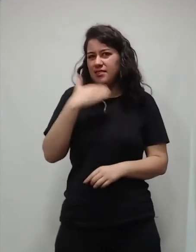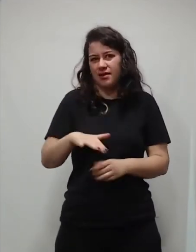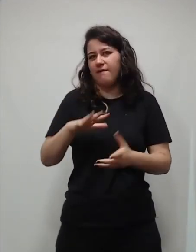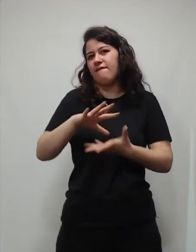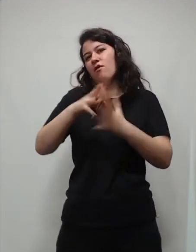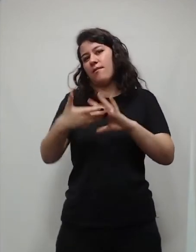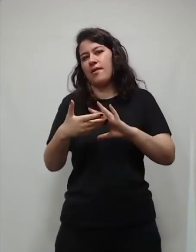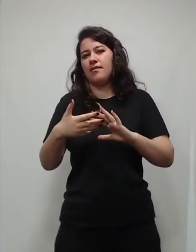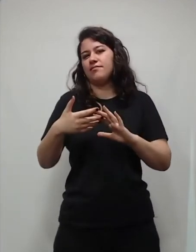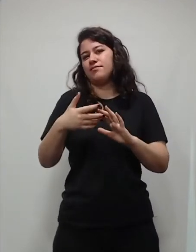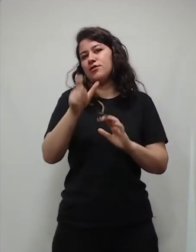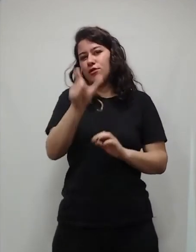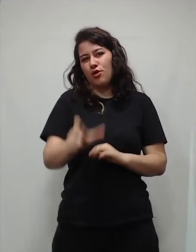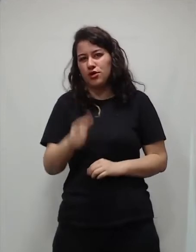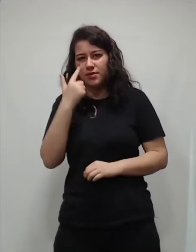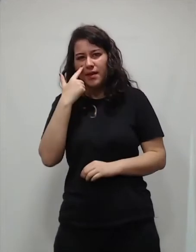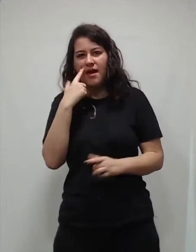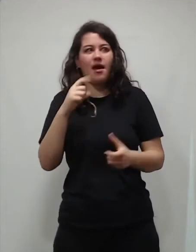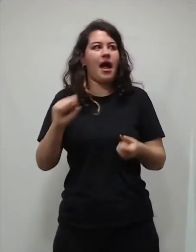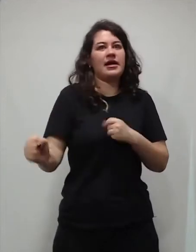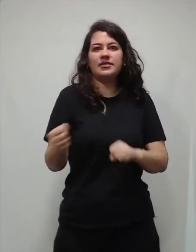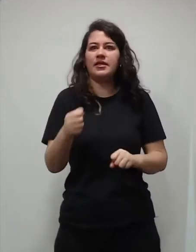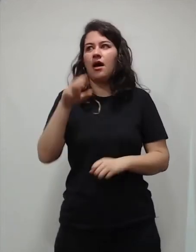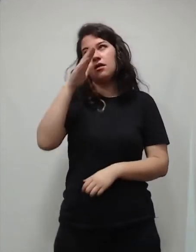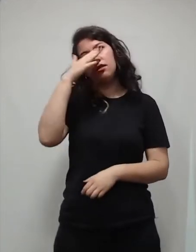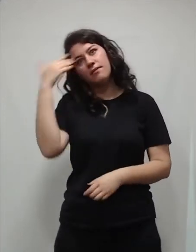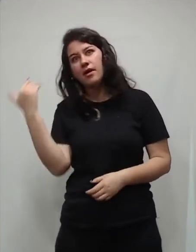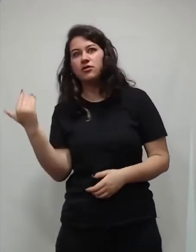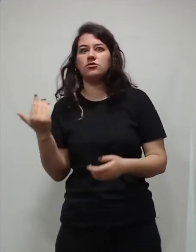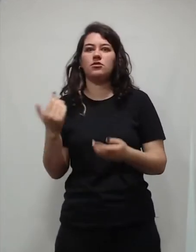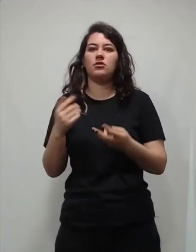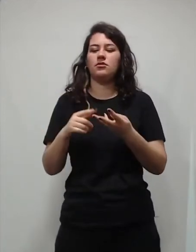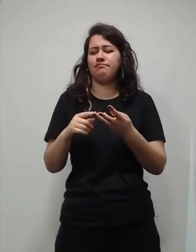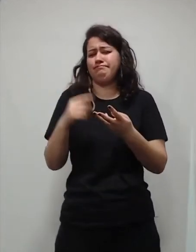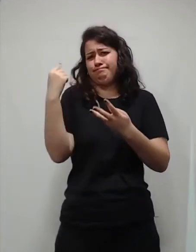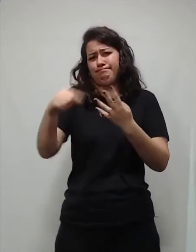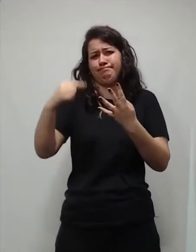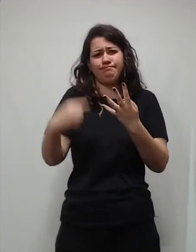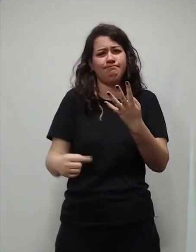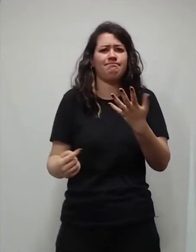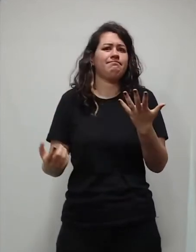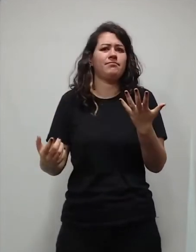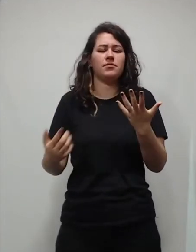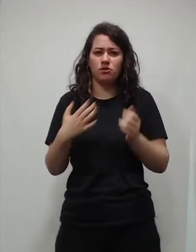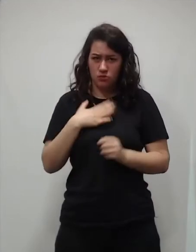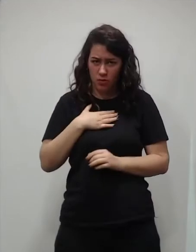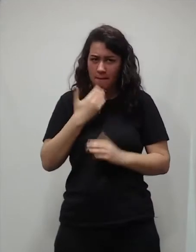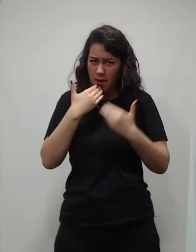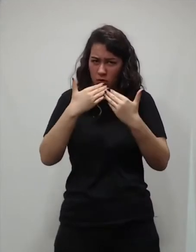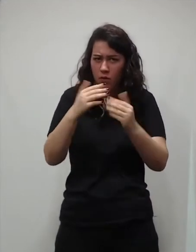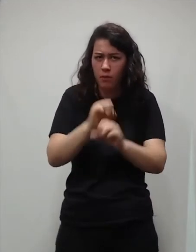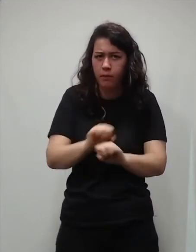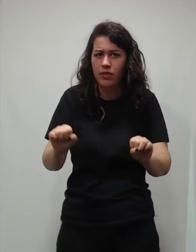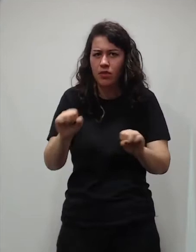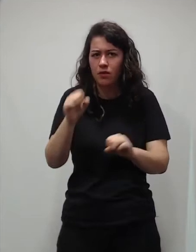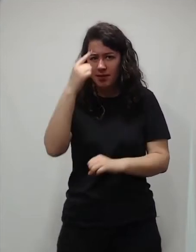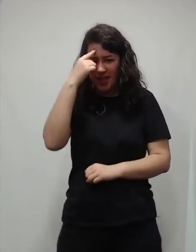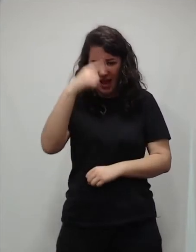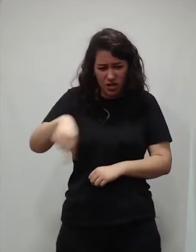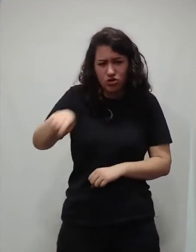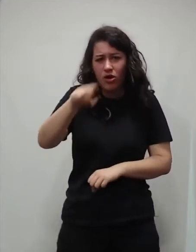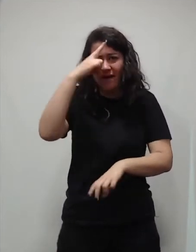clasificaciones universales. Ansiedad, desmayos, ¿no? Yo podría pensar que es que